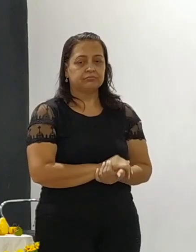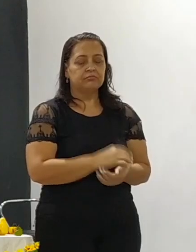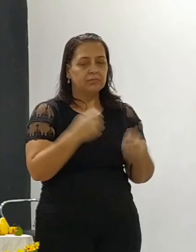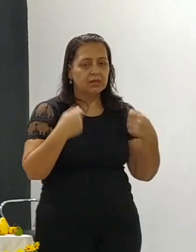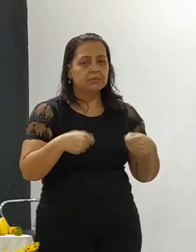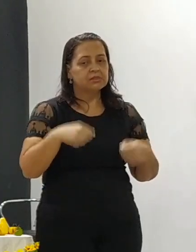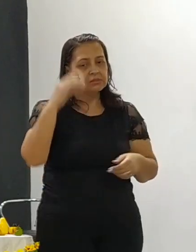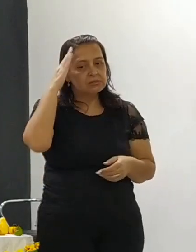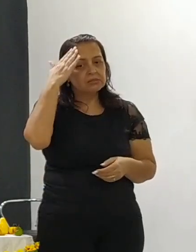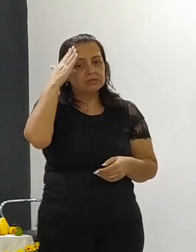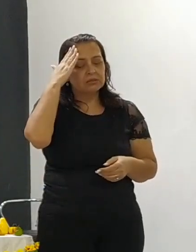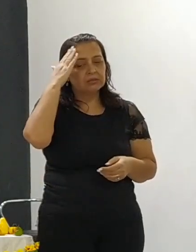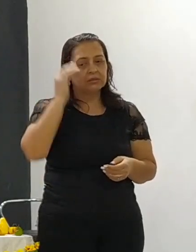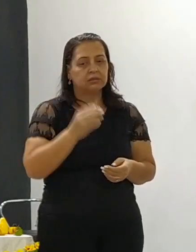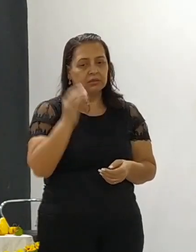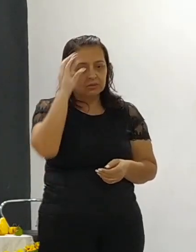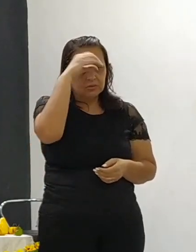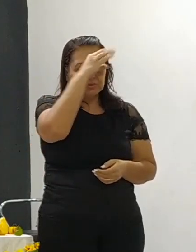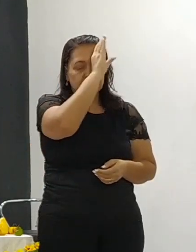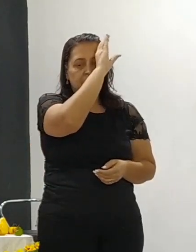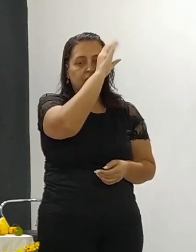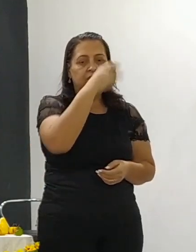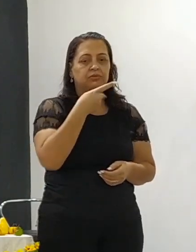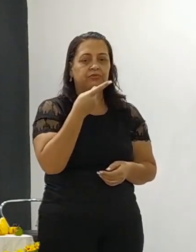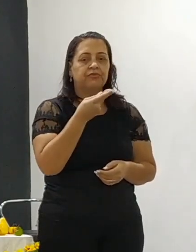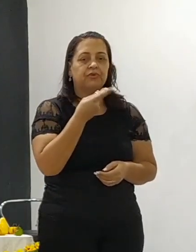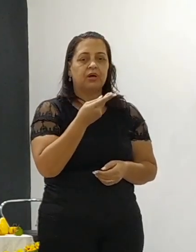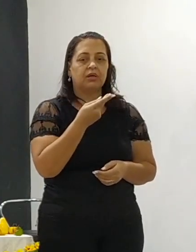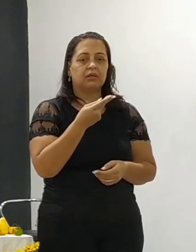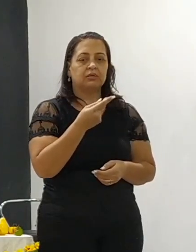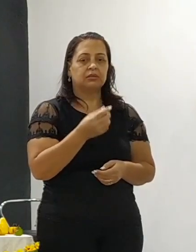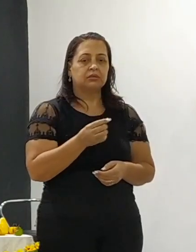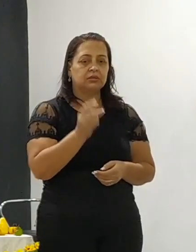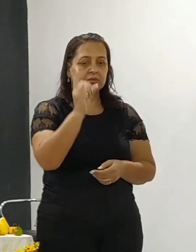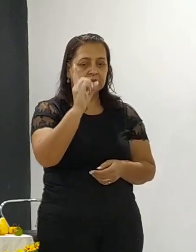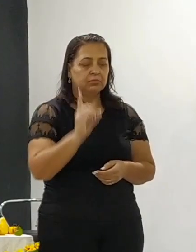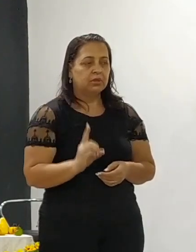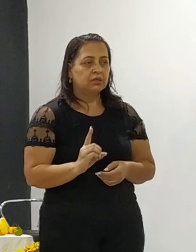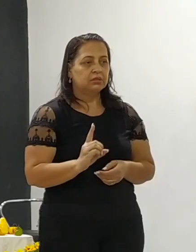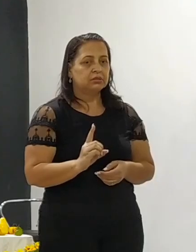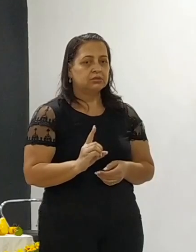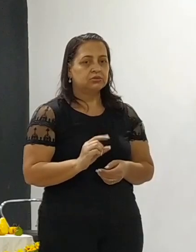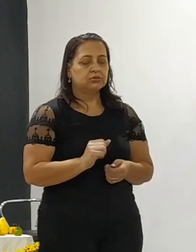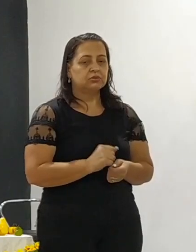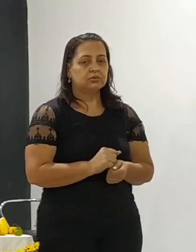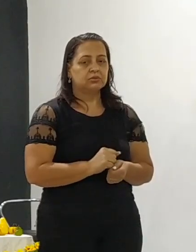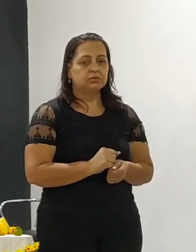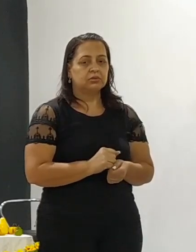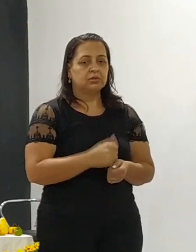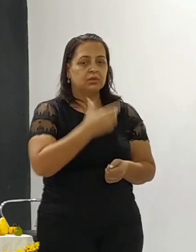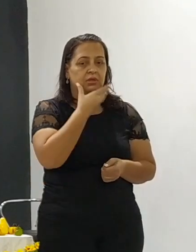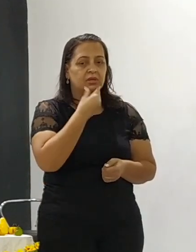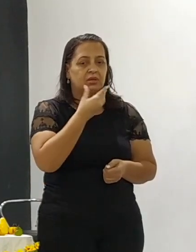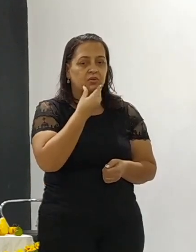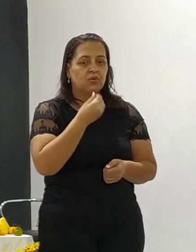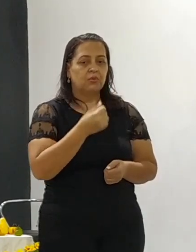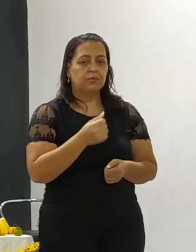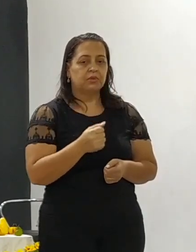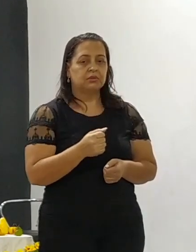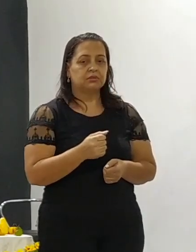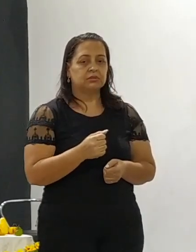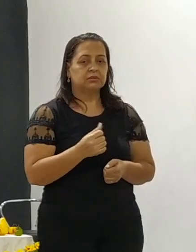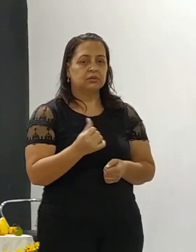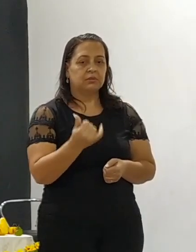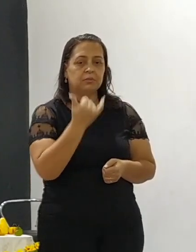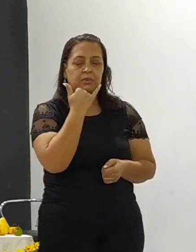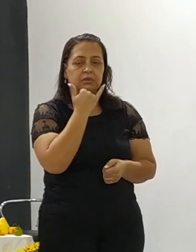Quando o Cleito fala aqui a respeito do paralítico que é levado, Jesus diz, né, para aquele homem: perdoados são os teus pecados, e as pessoas